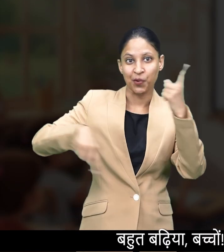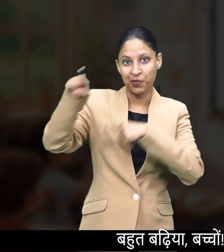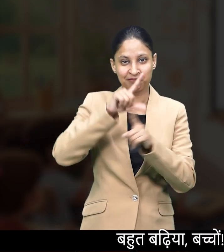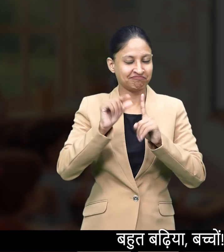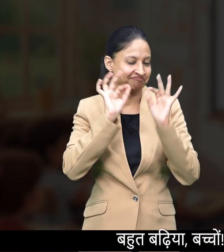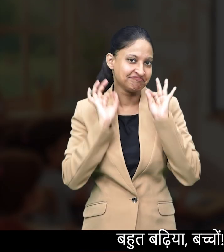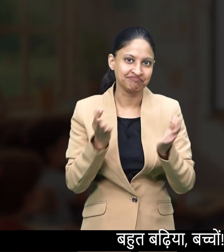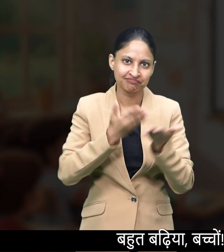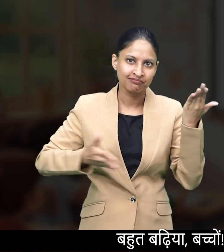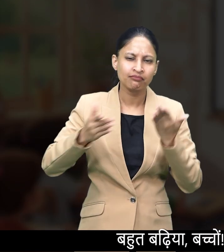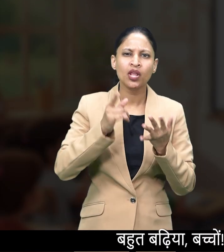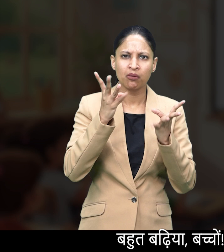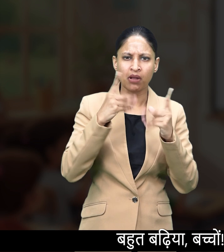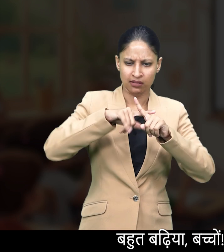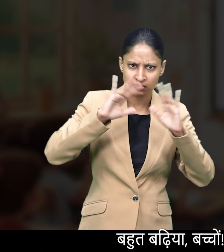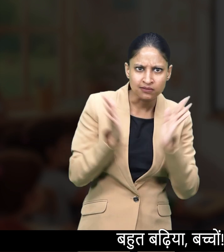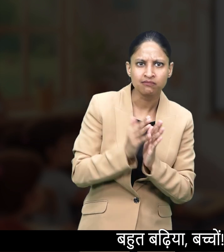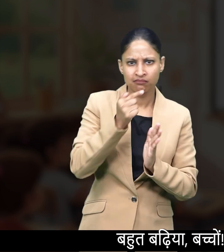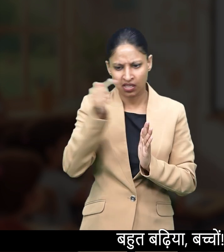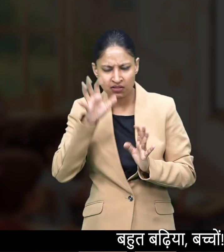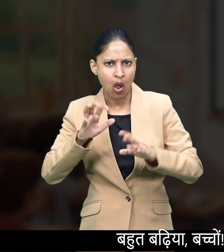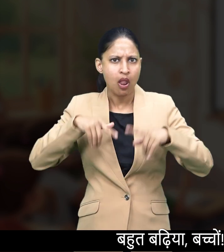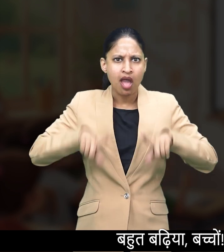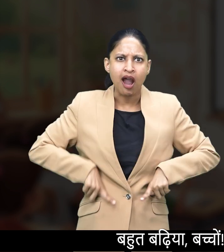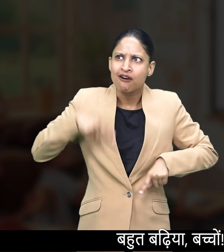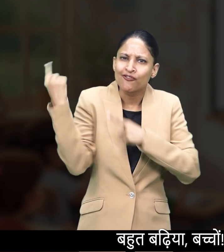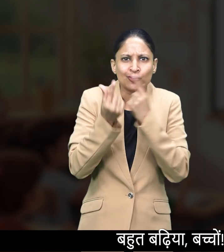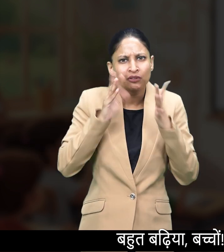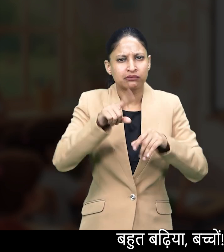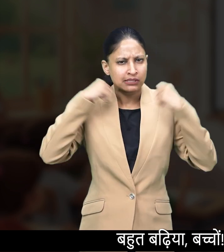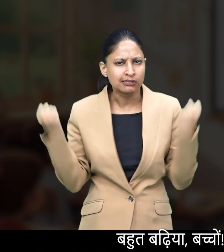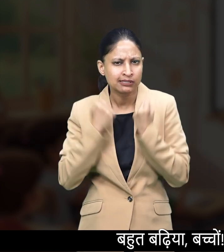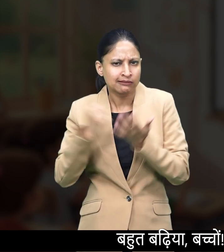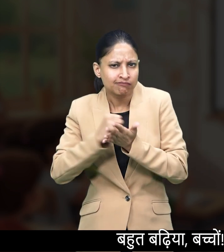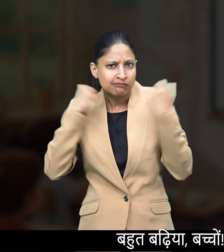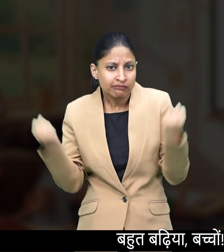बहुत बढ़िया बच्चों, जोड़ और घटाव का दैनिक अभ्यास करते रहें।